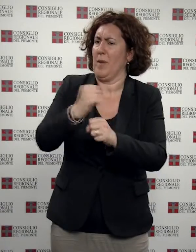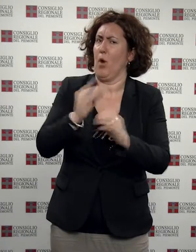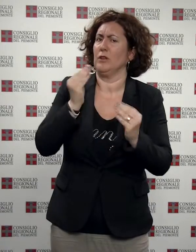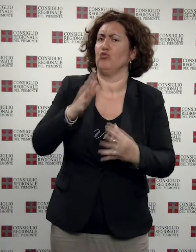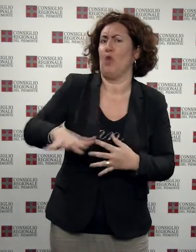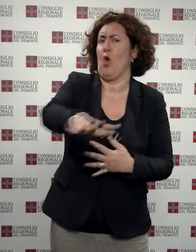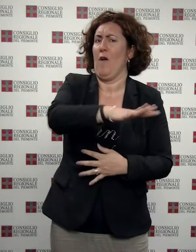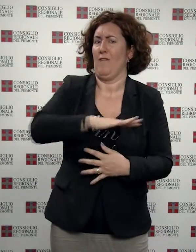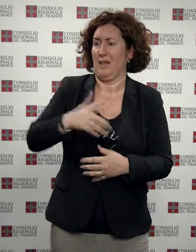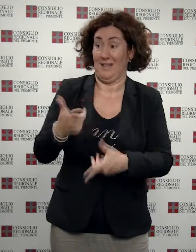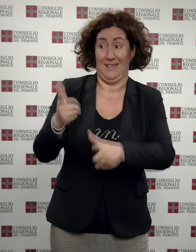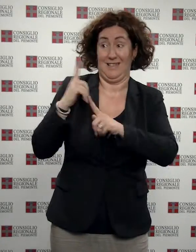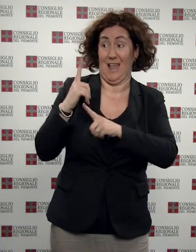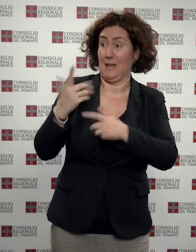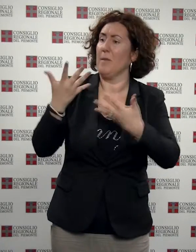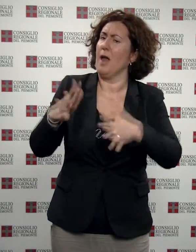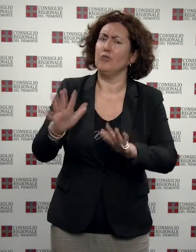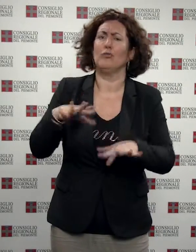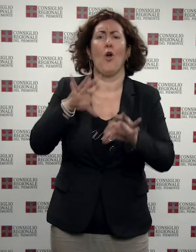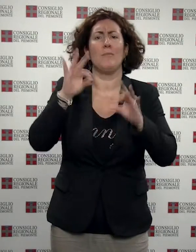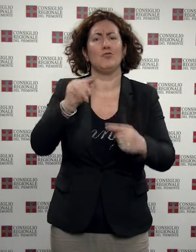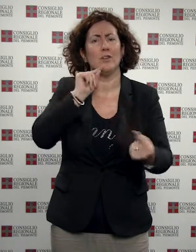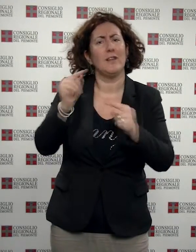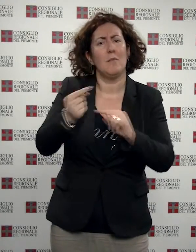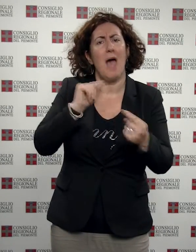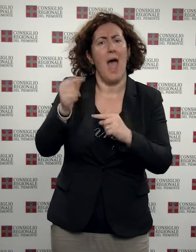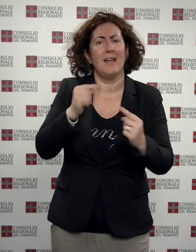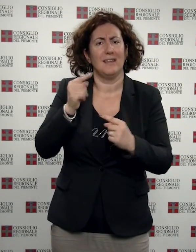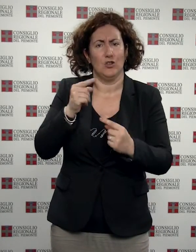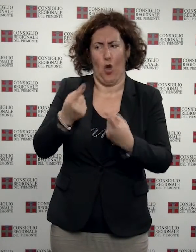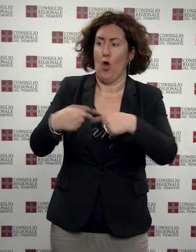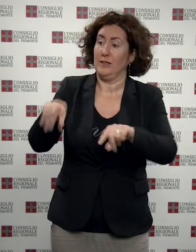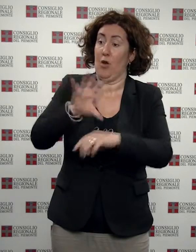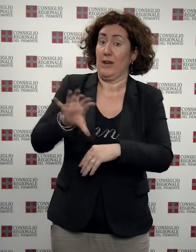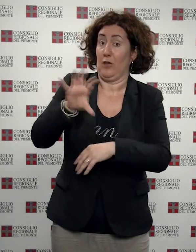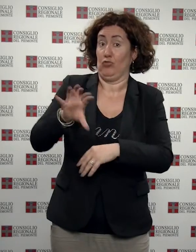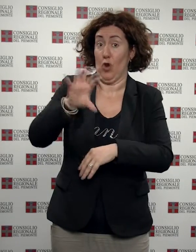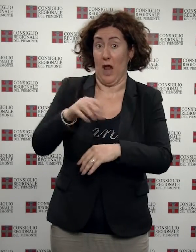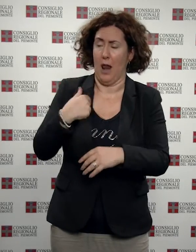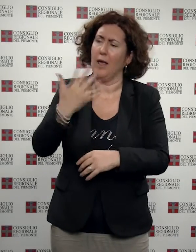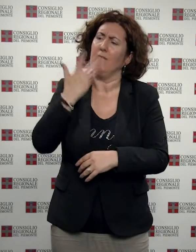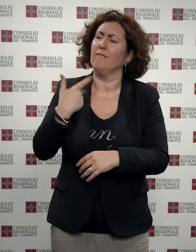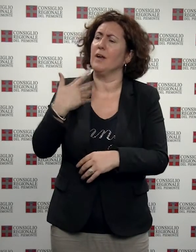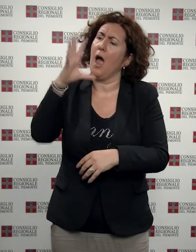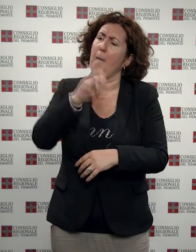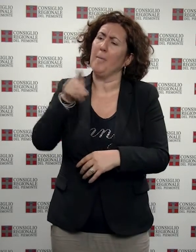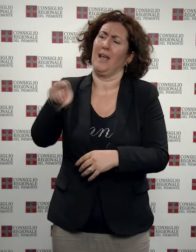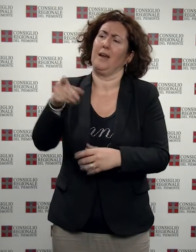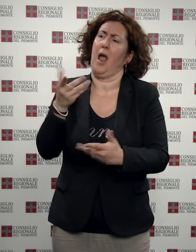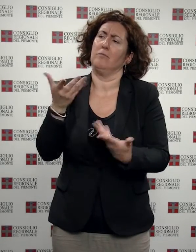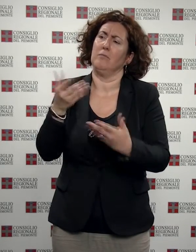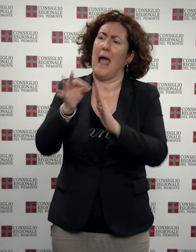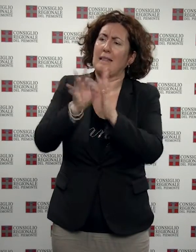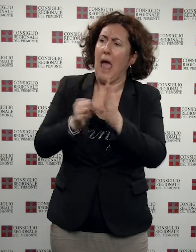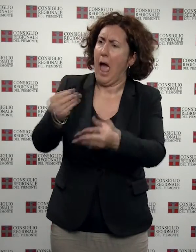scorsa settimana c'è stato questo dibattito in Consiglio regionale e avrei piacere di avere qualche dato